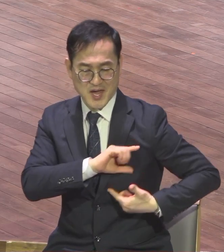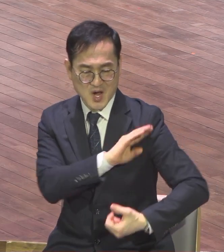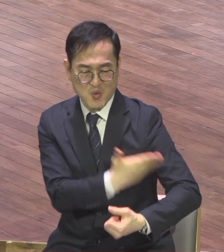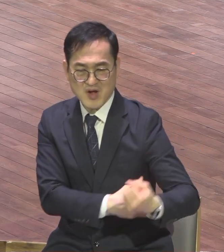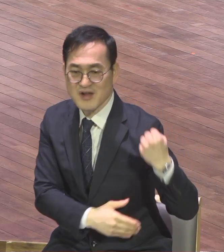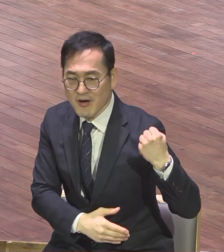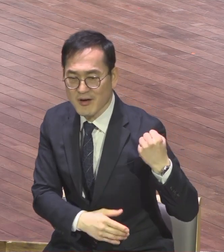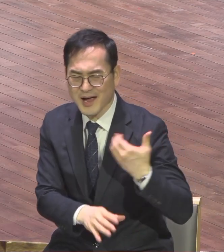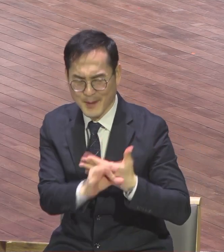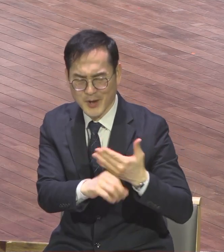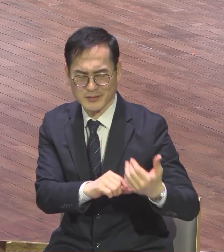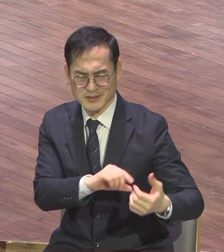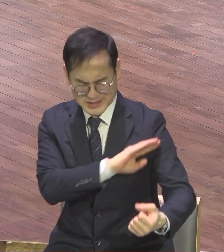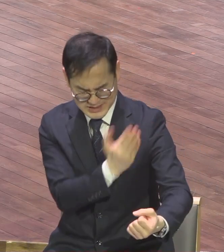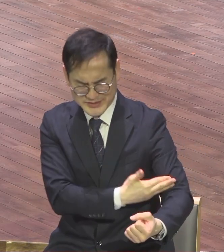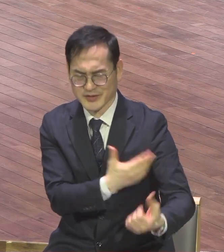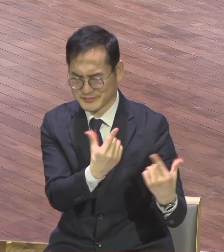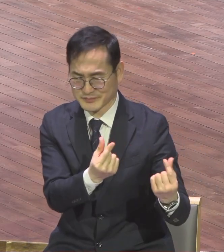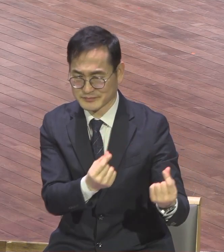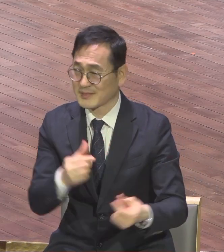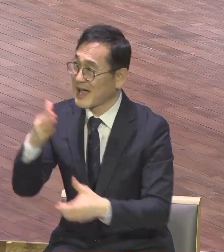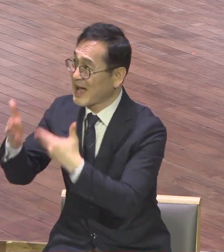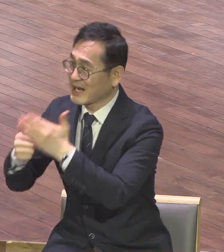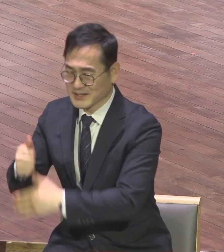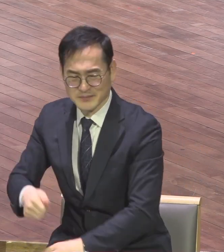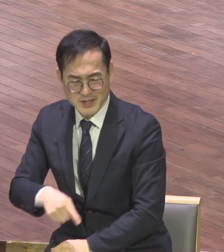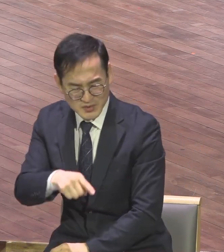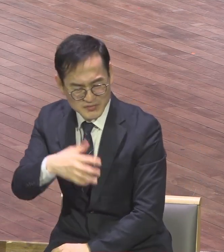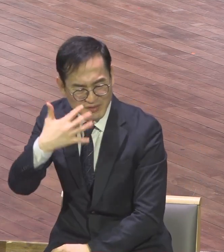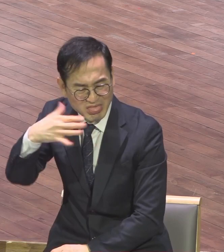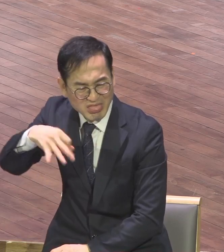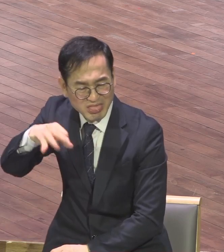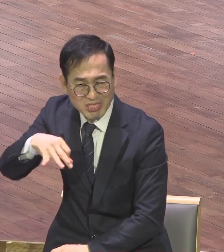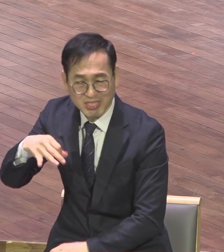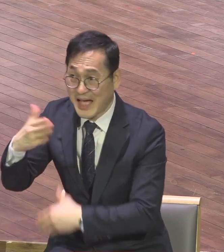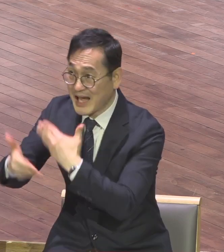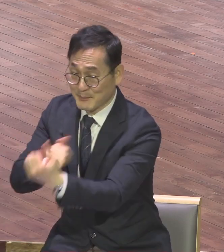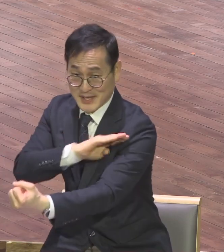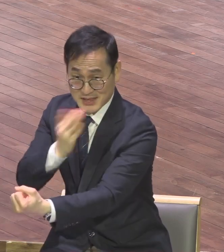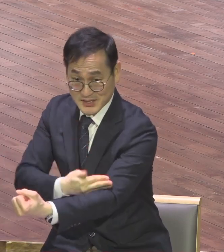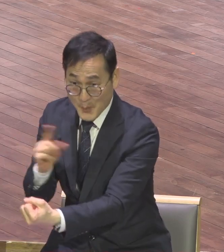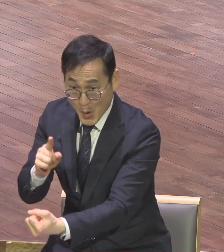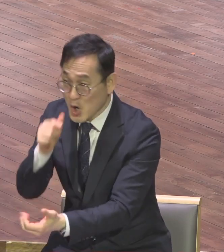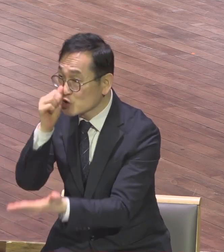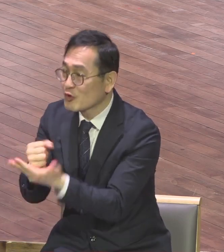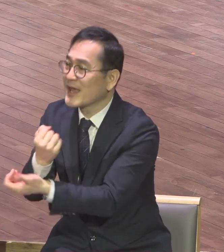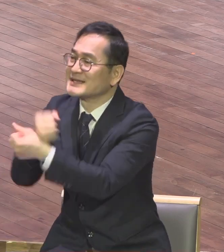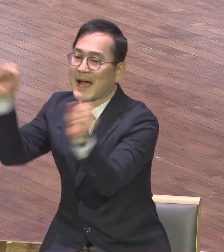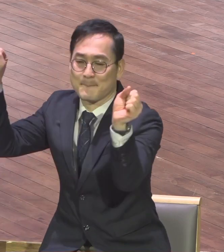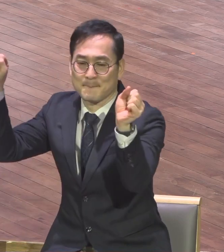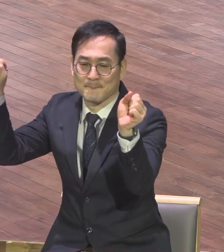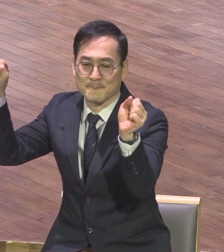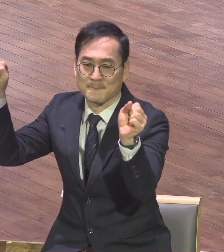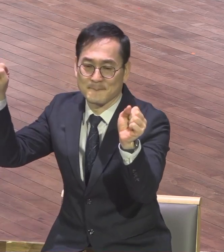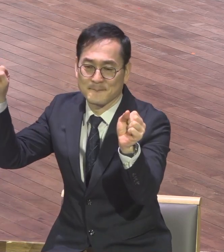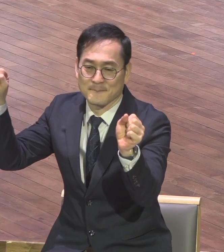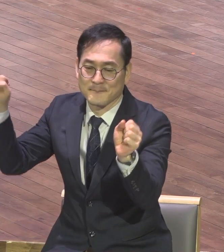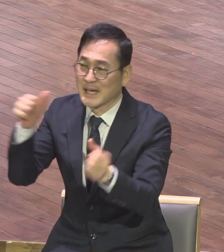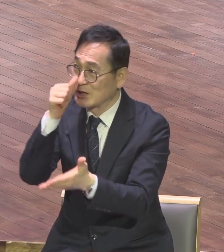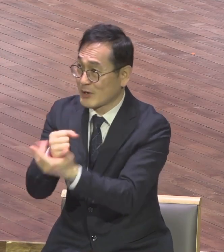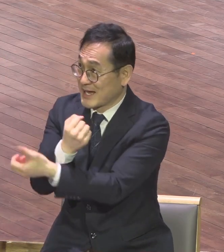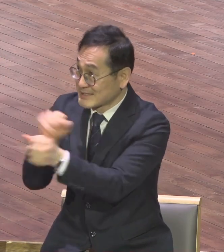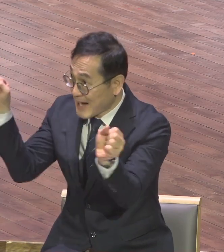권력이죠. 하나님 나라에서 그건 아무것도 아닙니다. 하나님 나라에서의 능력의 기준은 죄사함입니다. 죄사함